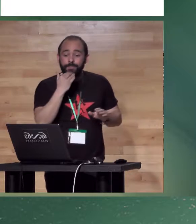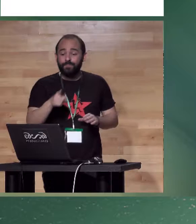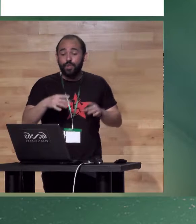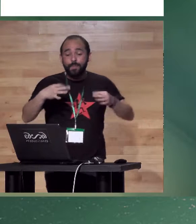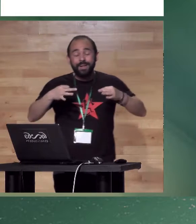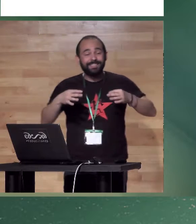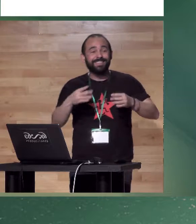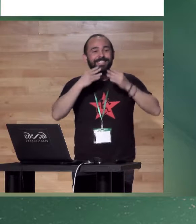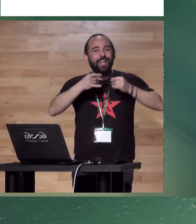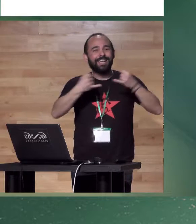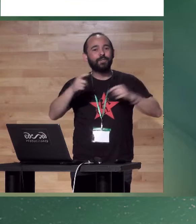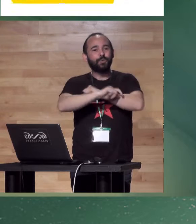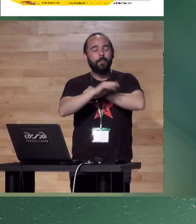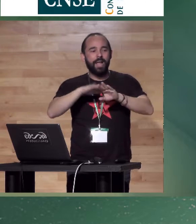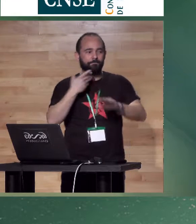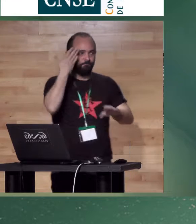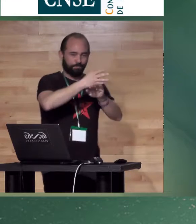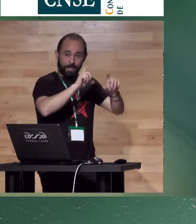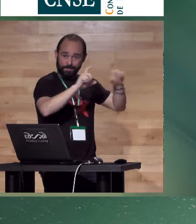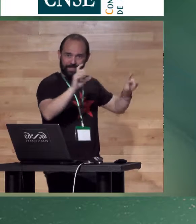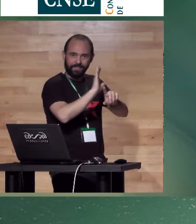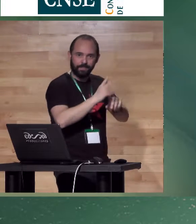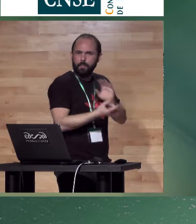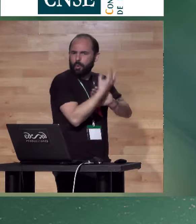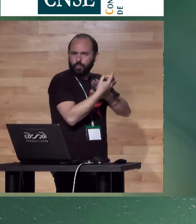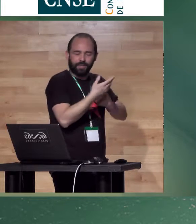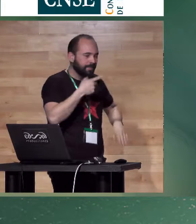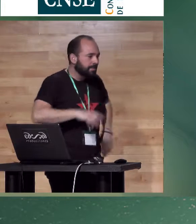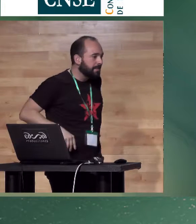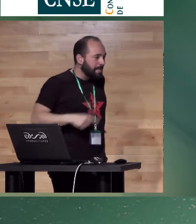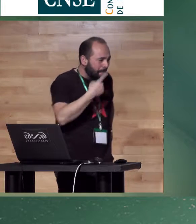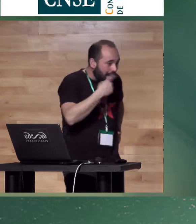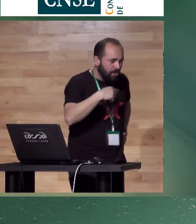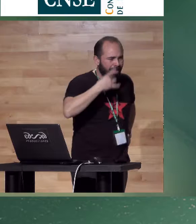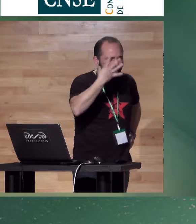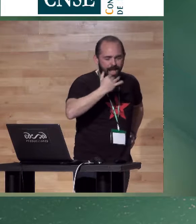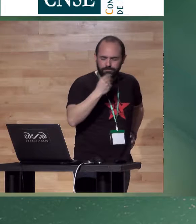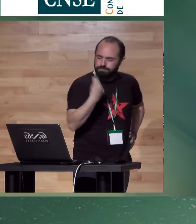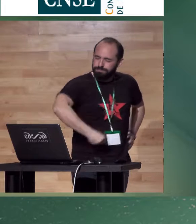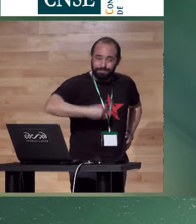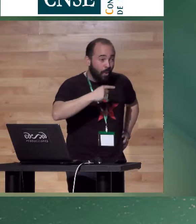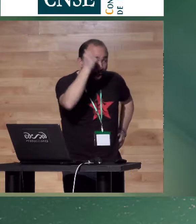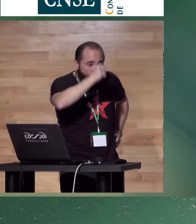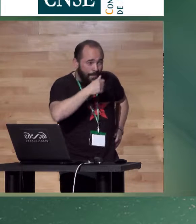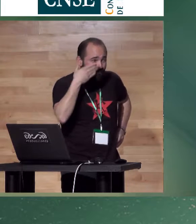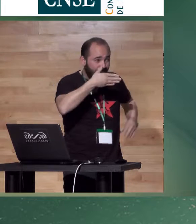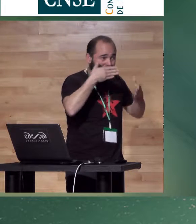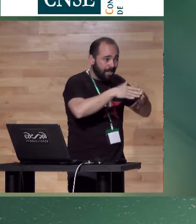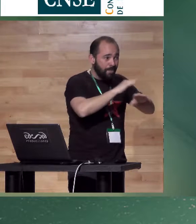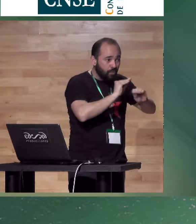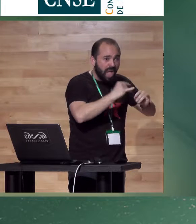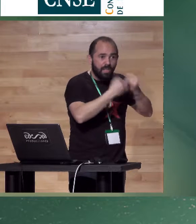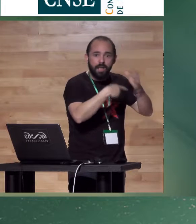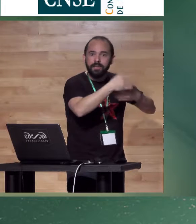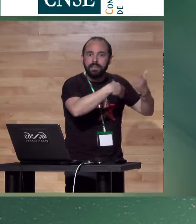Es un tocho muy grande para que lo lea todo el mundo. O sea, el storyline es una estrategia que se utiliza para... Mira, tengo una idea. Tengo una